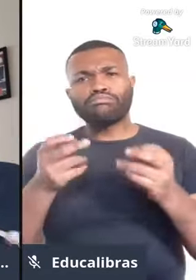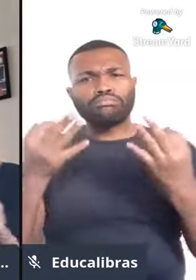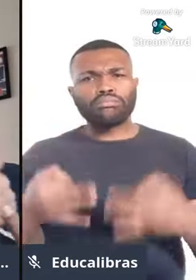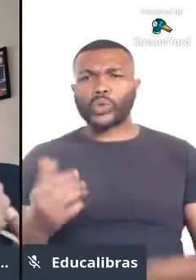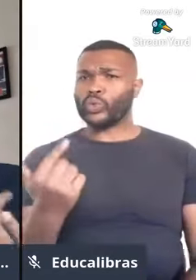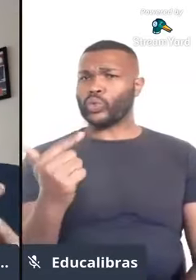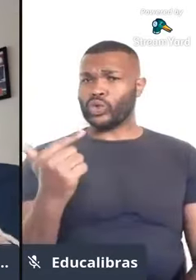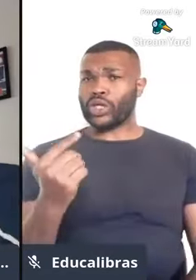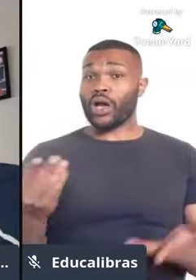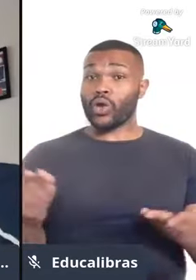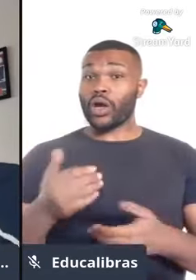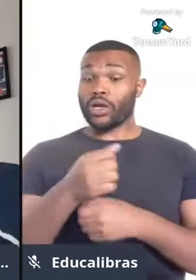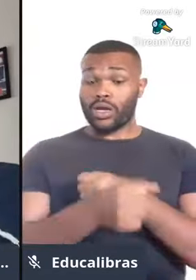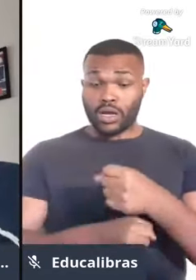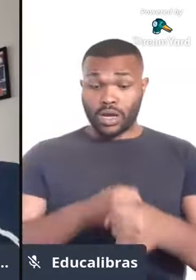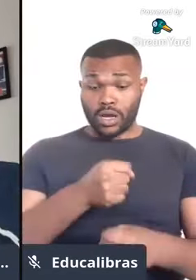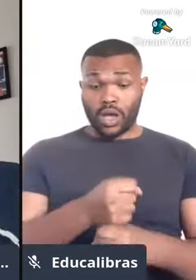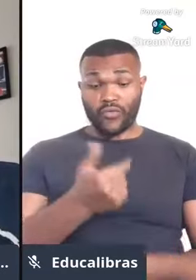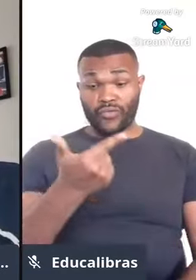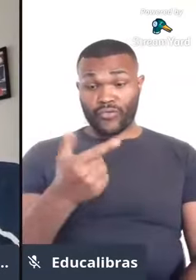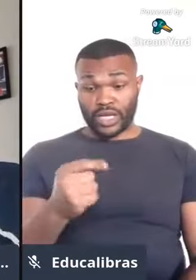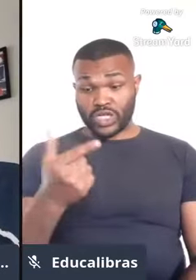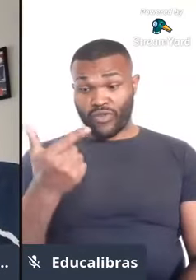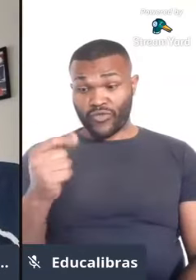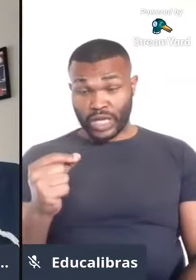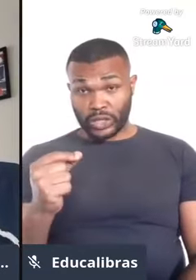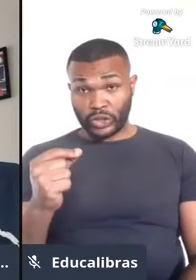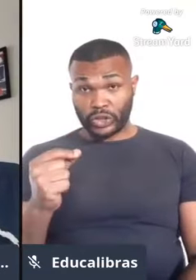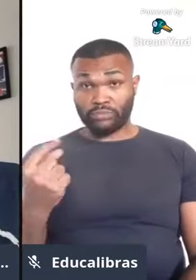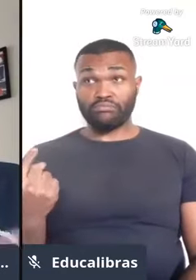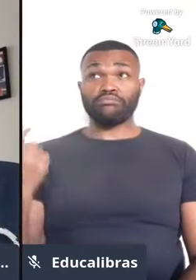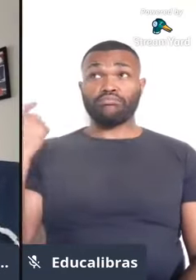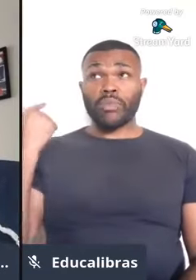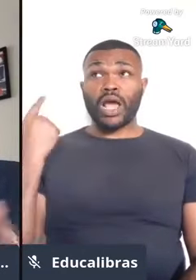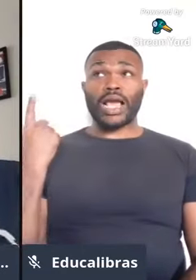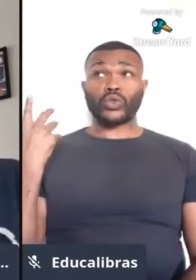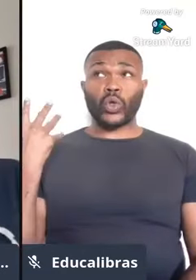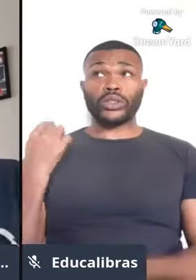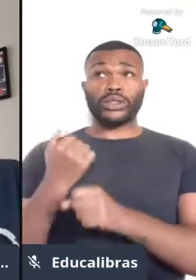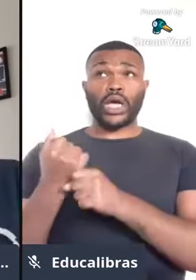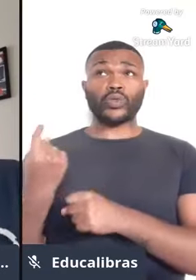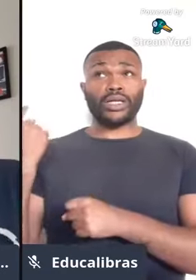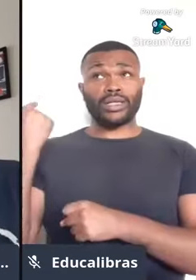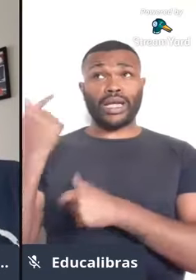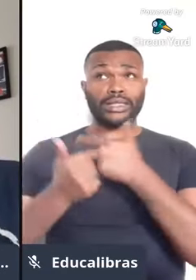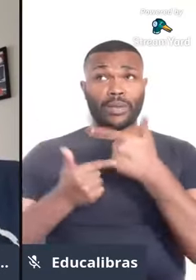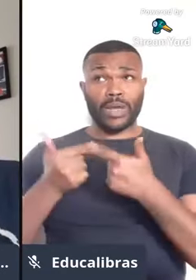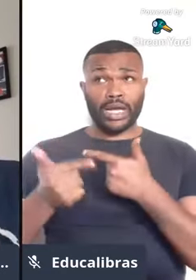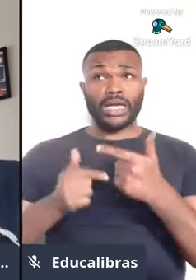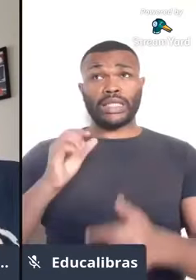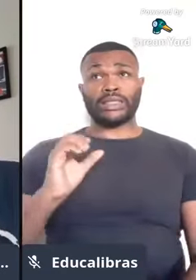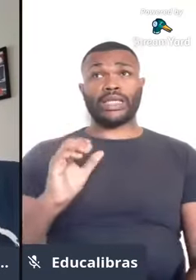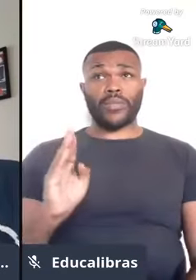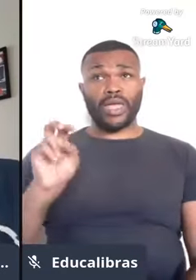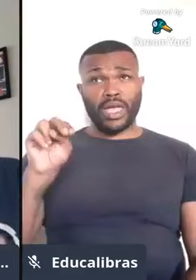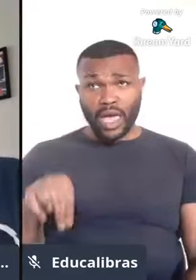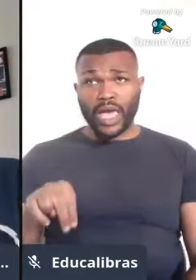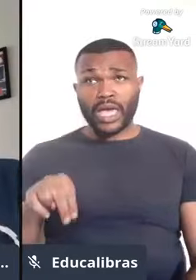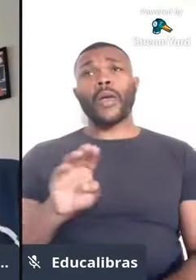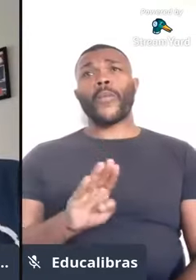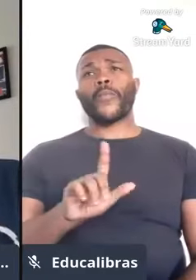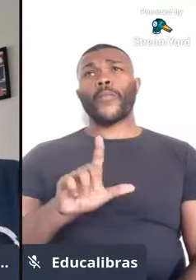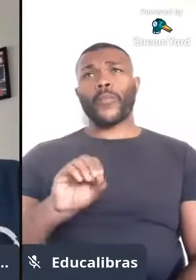2020, 14 anos depois de trabalhar na Rádio CBN, 8 anos depois de escrever sobre isso diariamente, eu